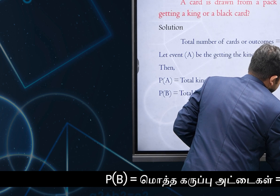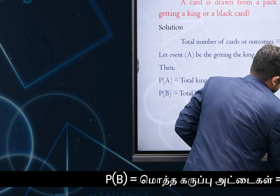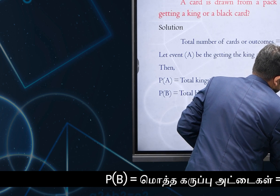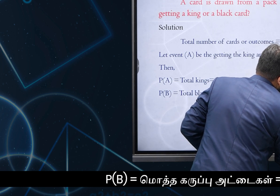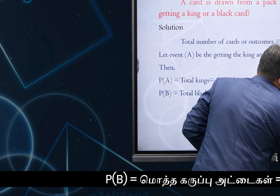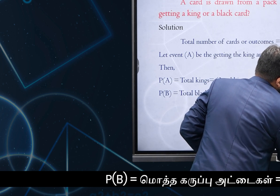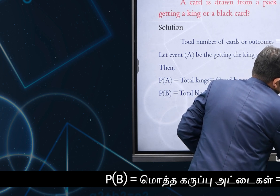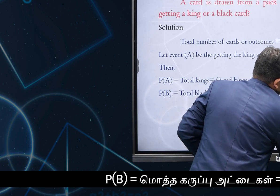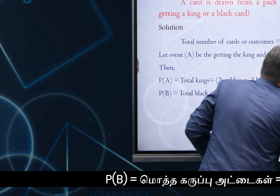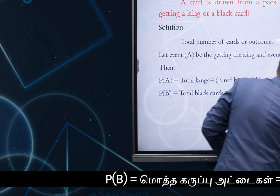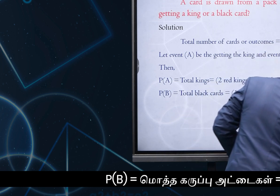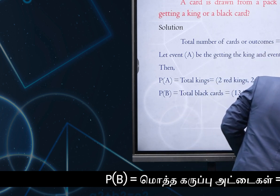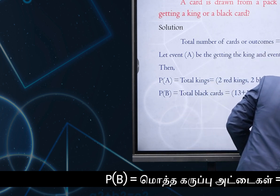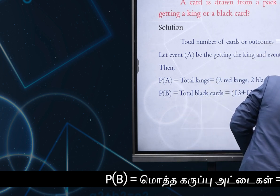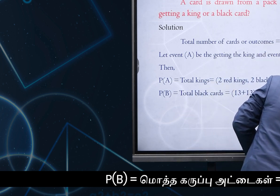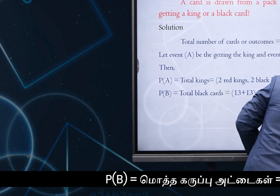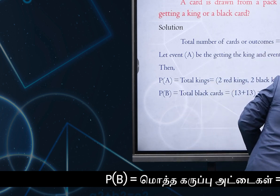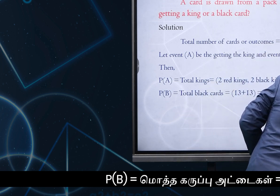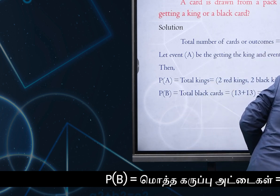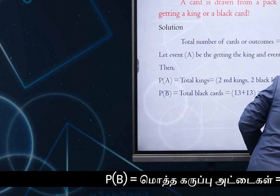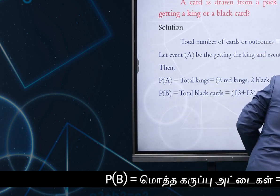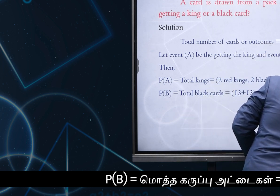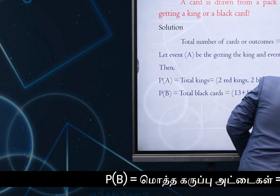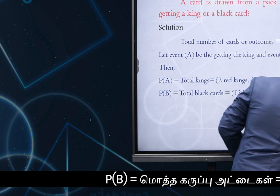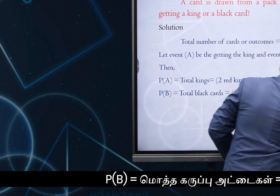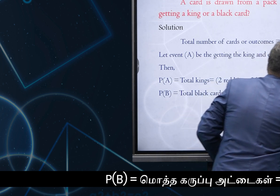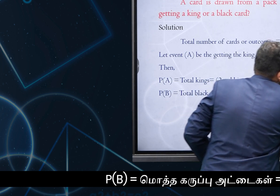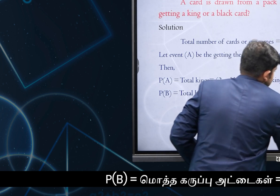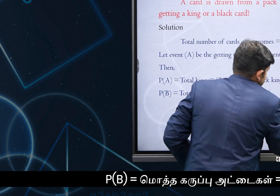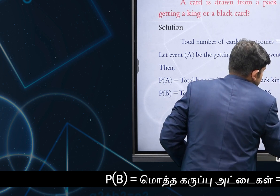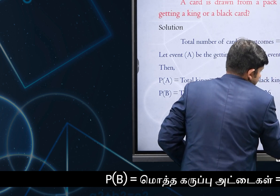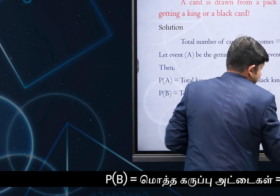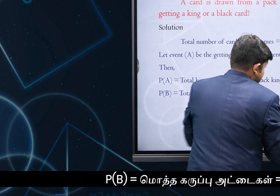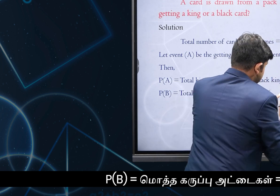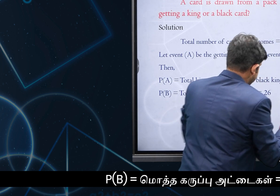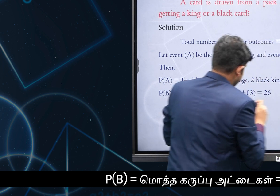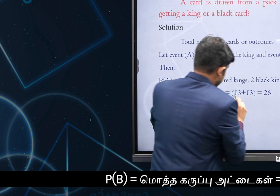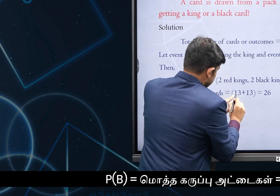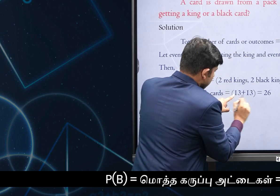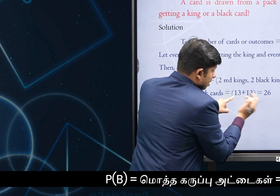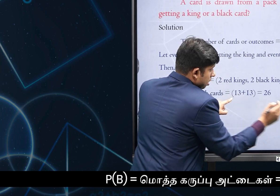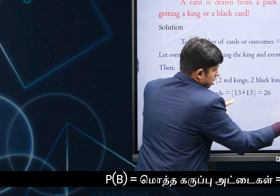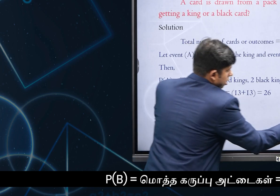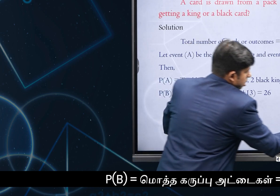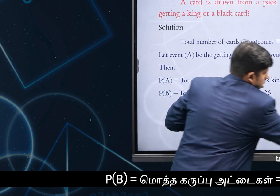ஈடு அடைப்புக்குறி 13 கூட்டல் 13 ஈடு 26.